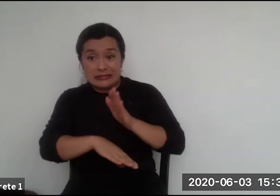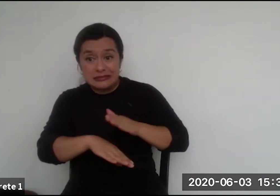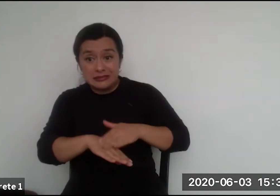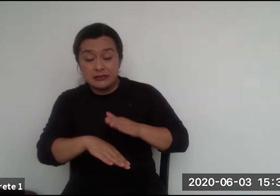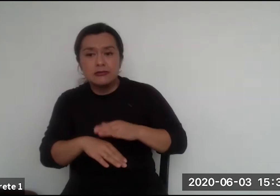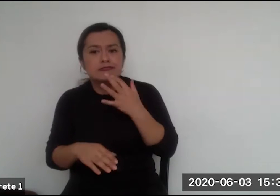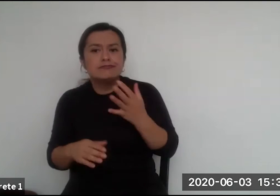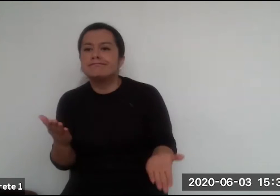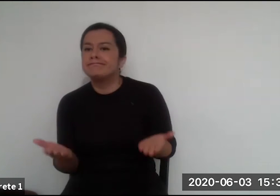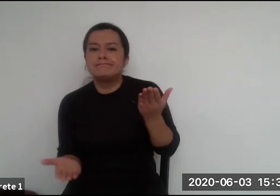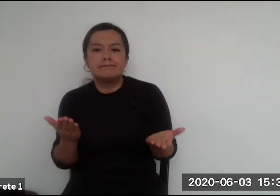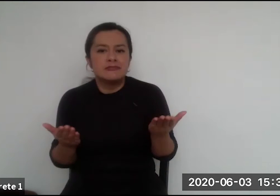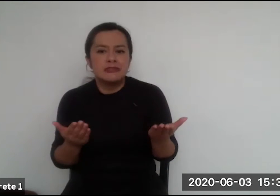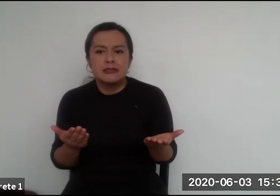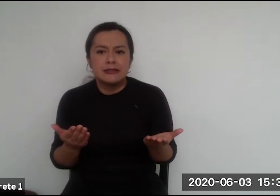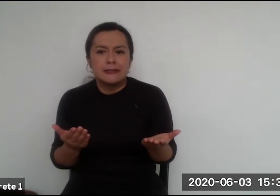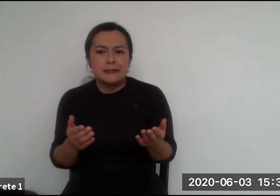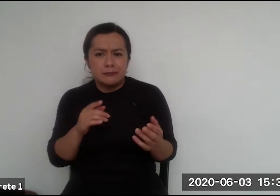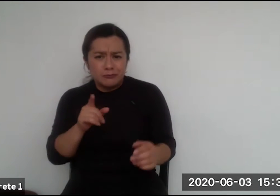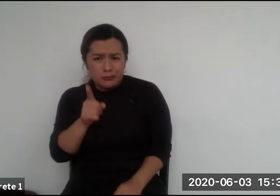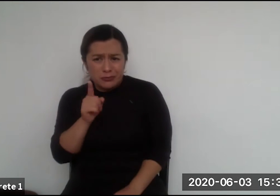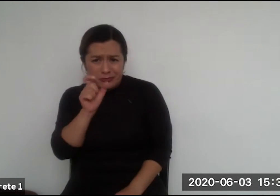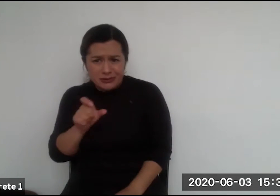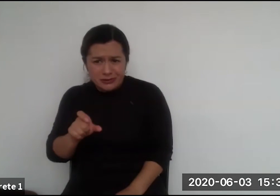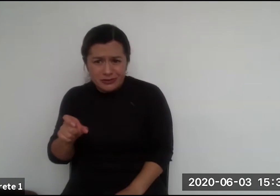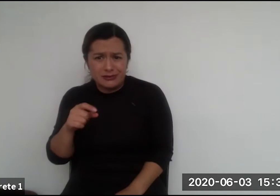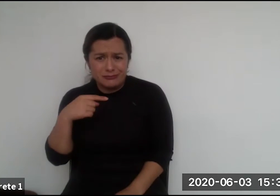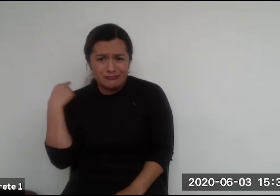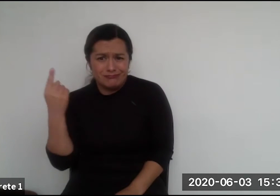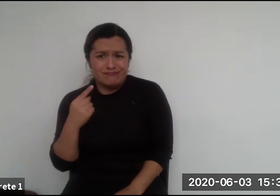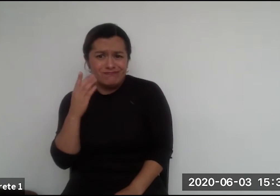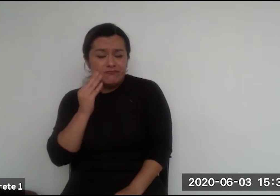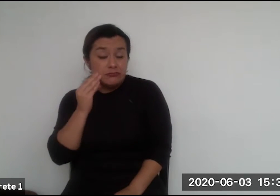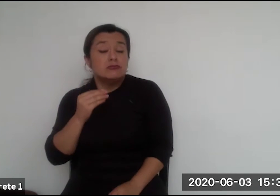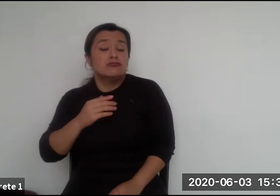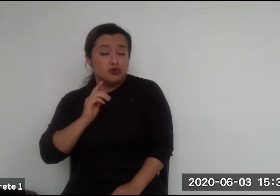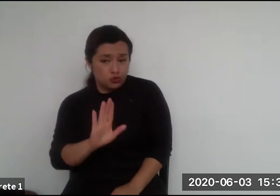criar espaços inclusivos, etc.